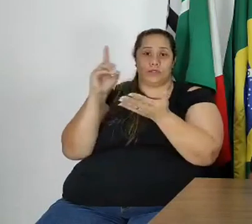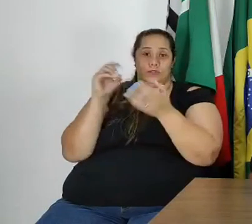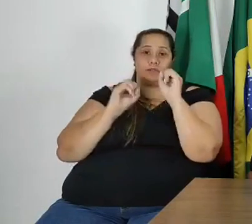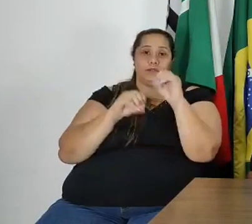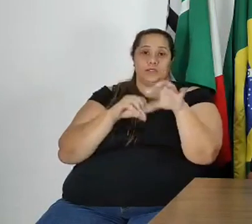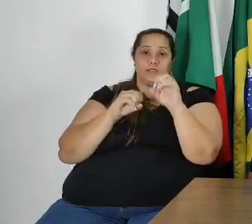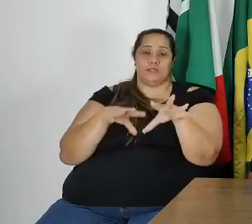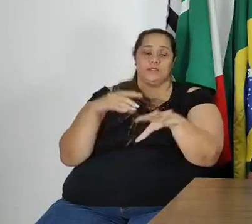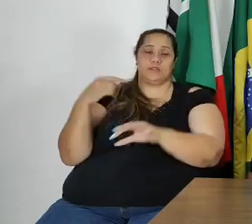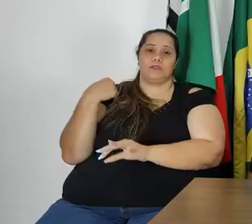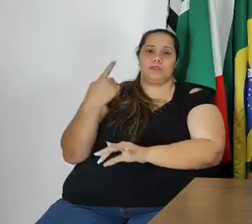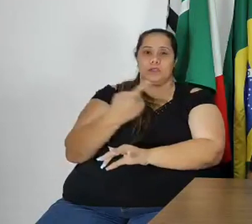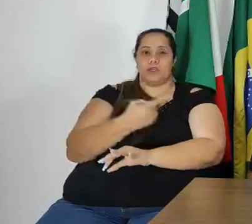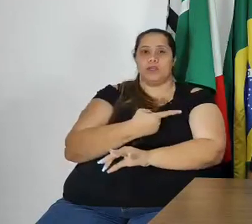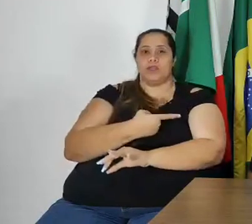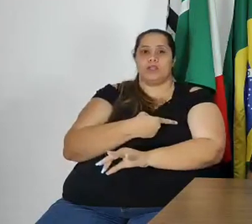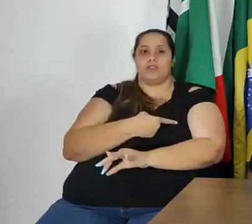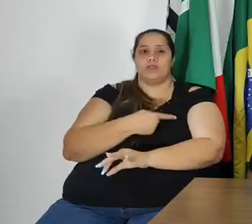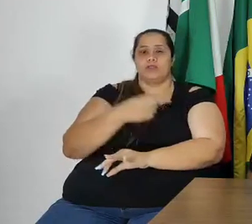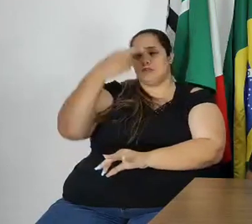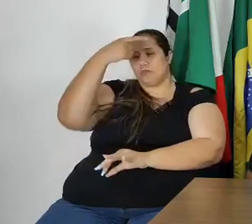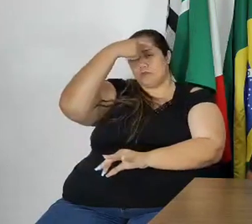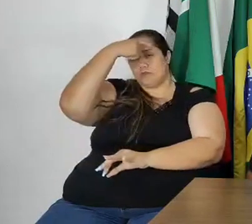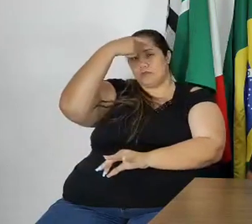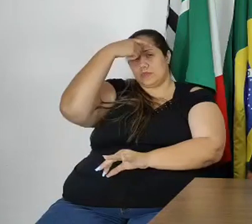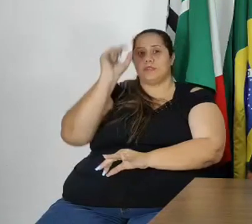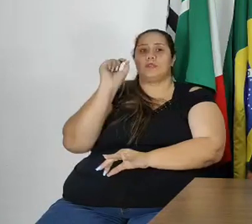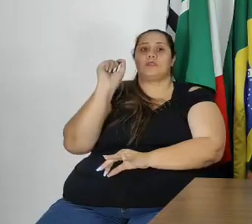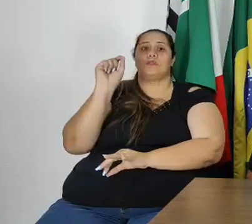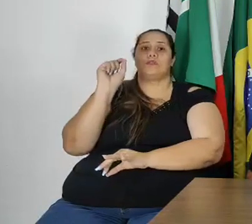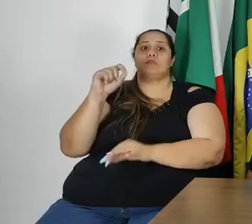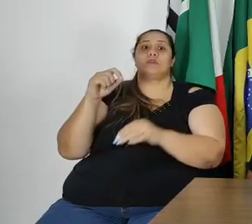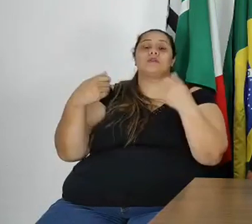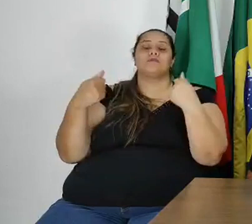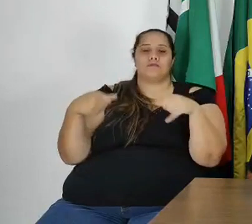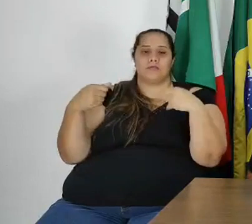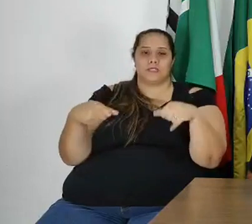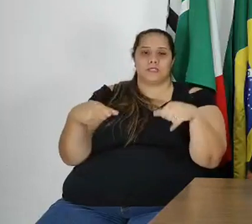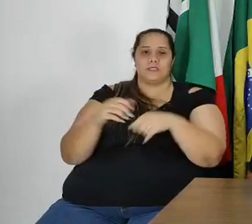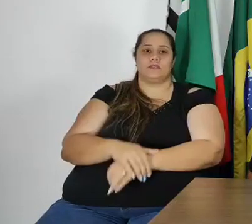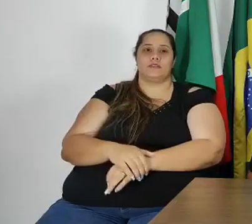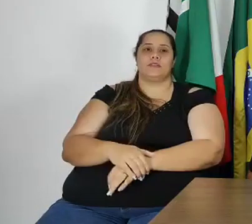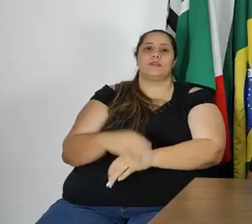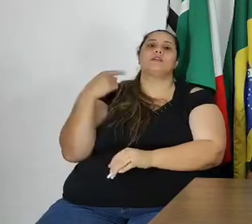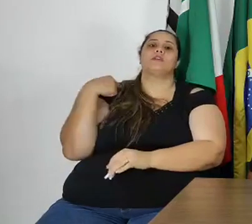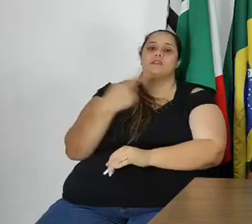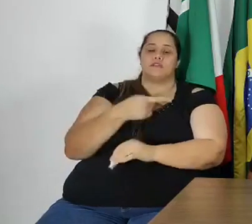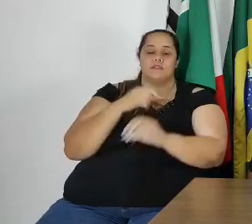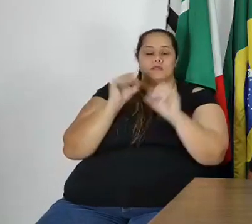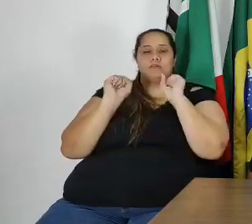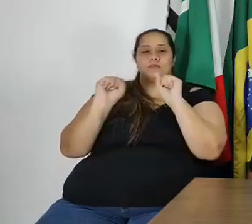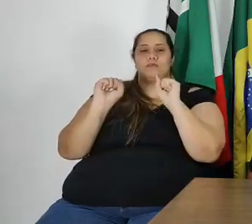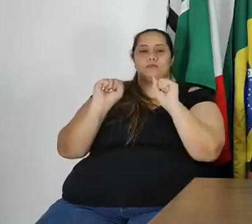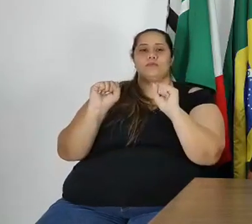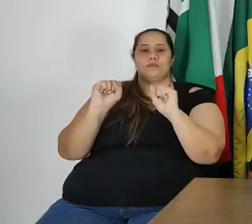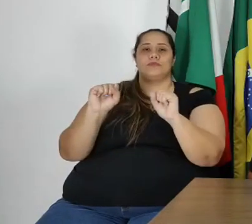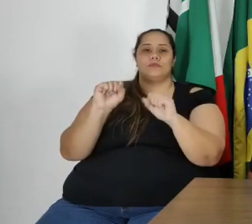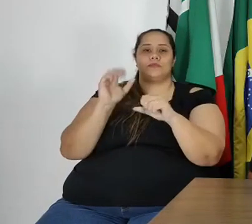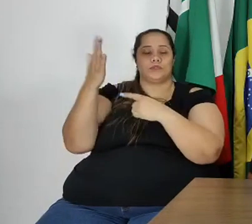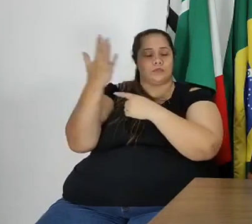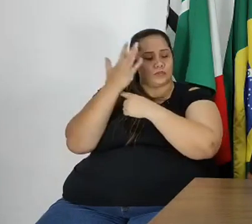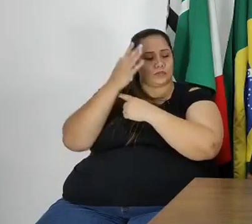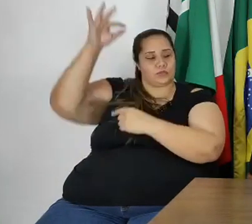nós uma consciência do que realmente é necessário e que a gente possa ainda, com a ajuda do Espírito Santo,